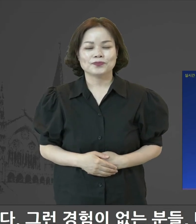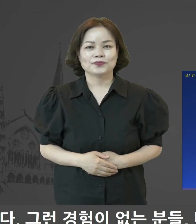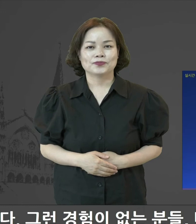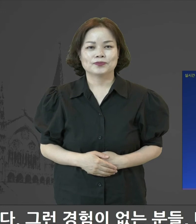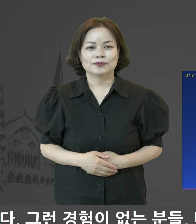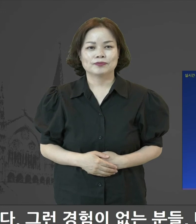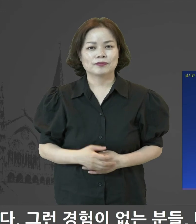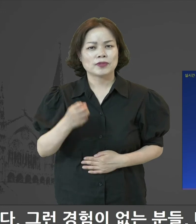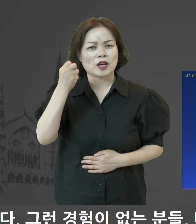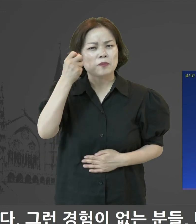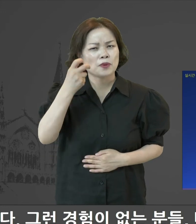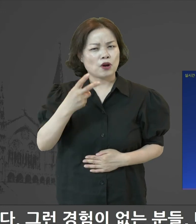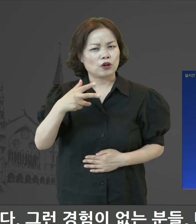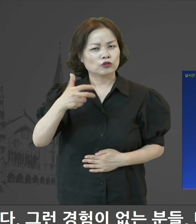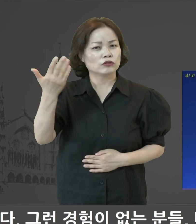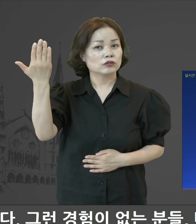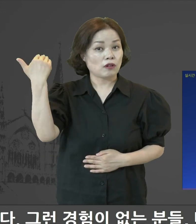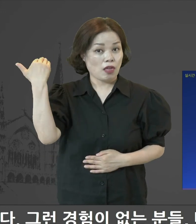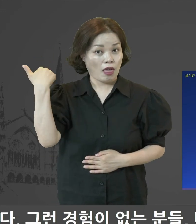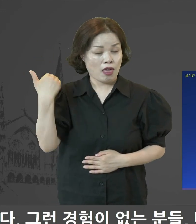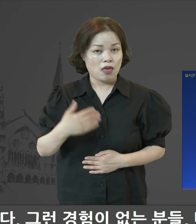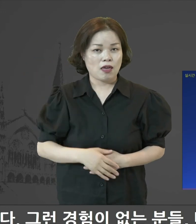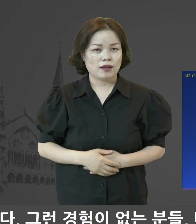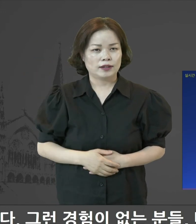몇 주 전에